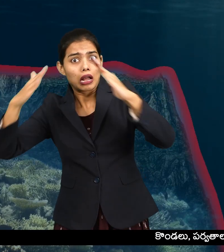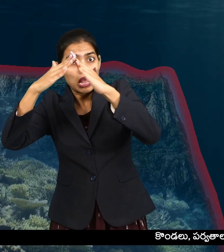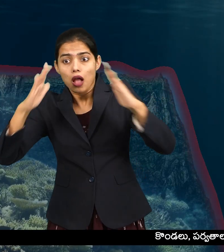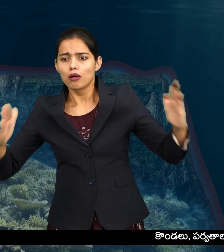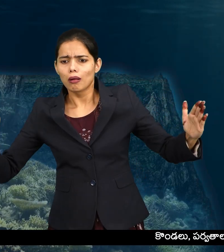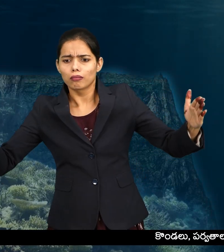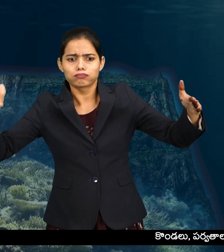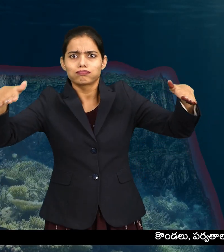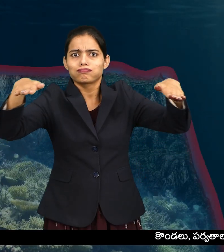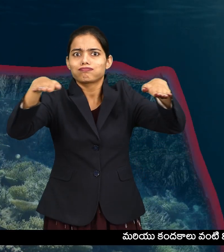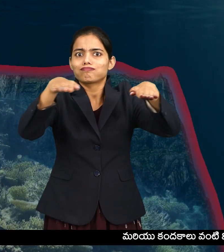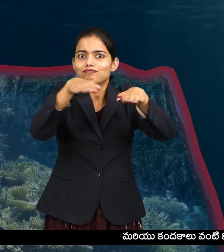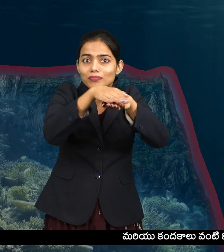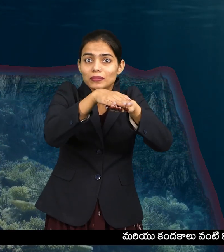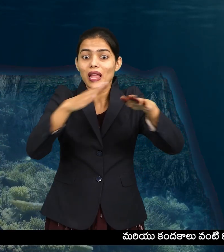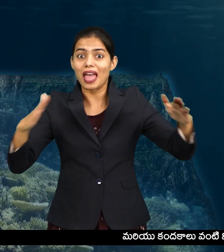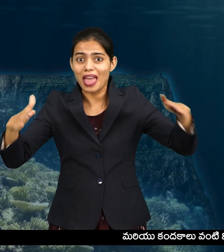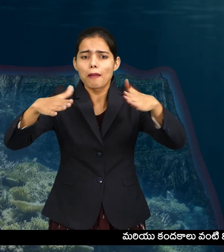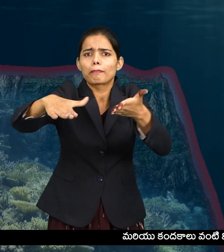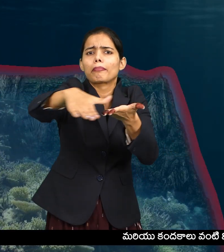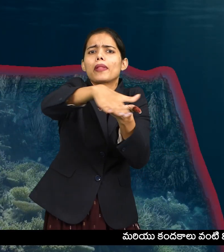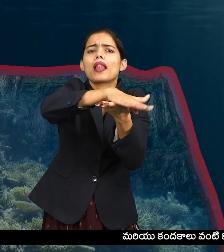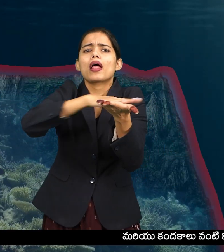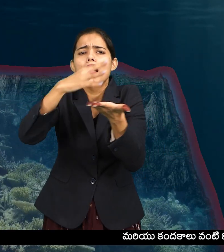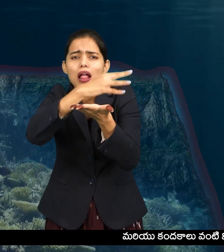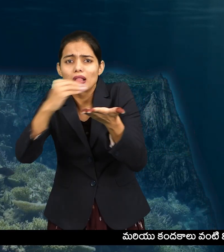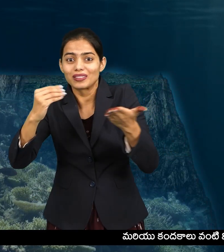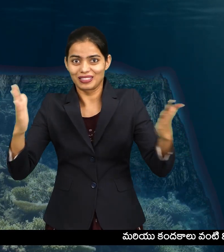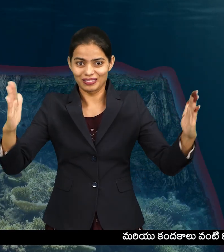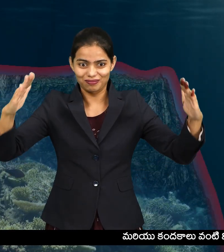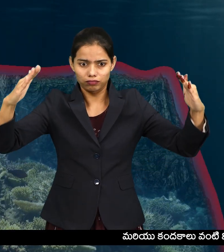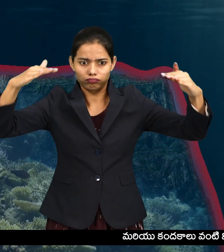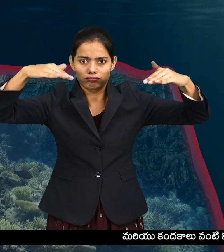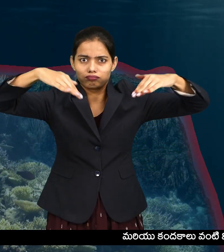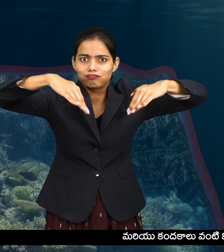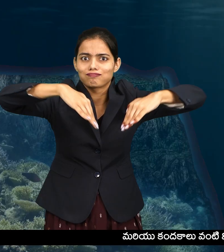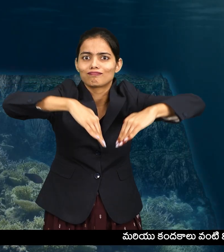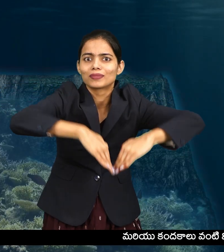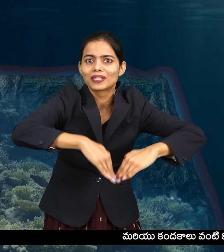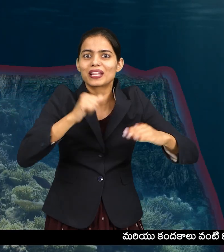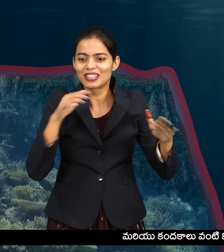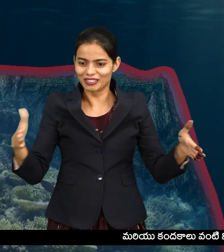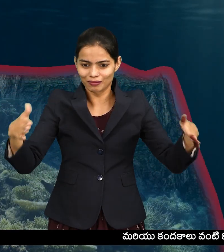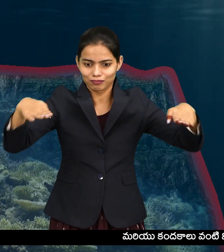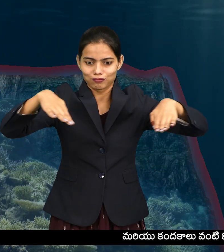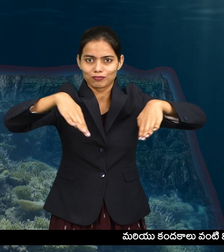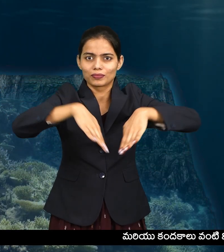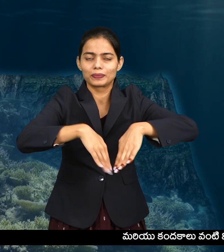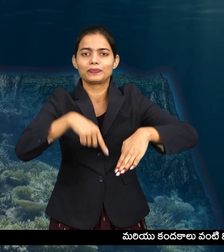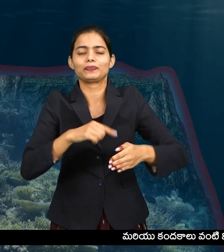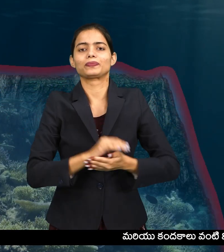పీఠభూములు, మైదానాలు మరియు కందకాలు వంటి వివిధ భూరూపాలను కలిగి ఉంటుంది.